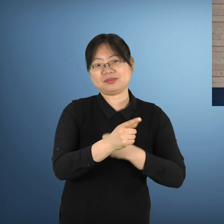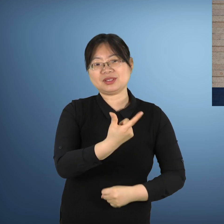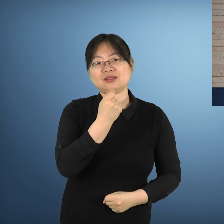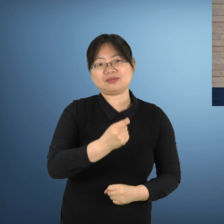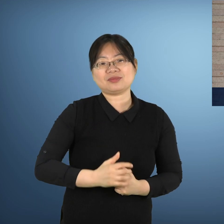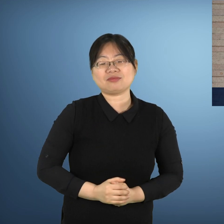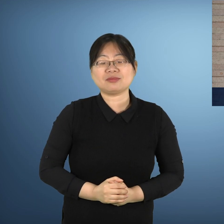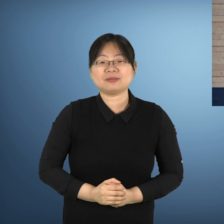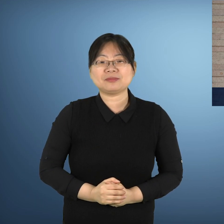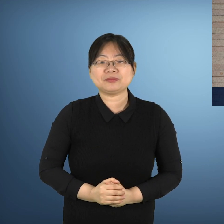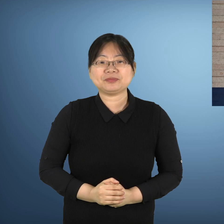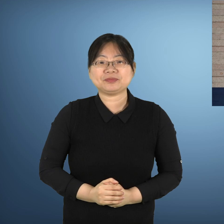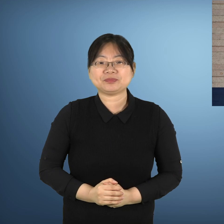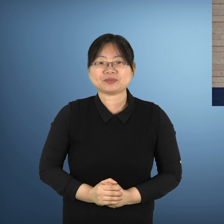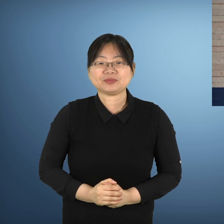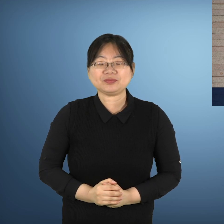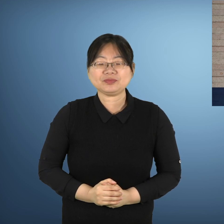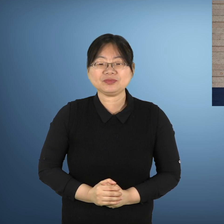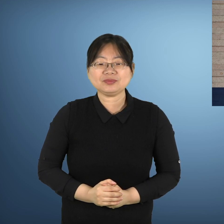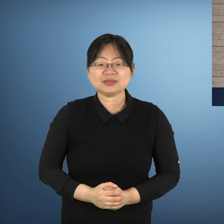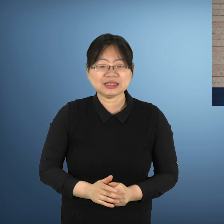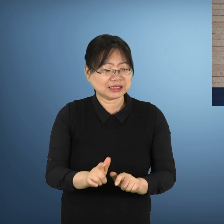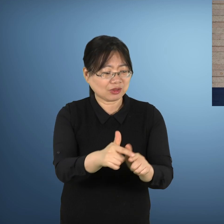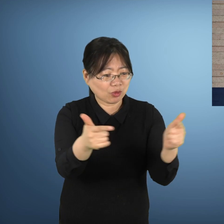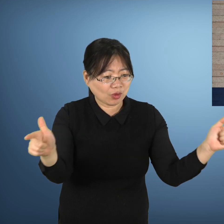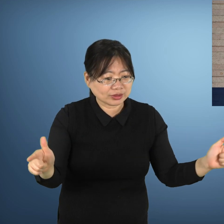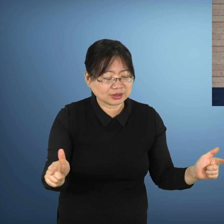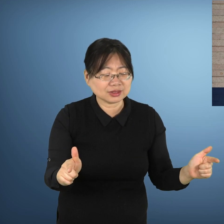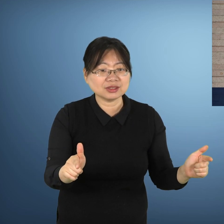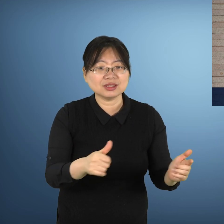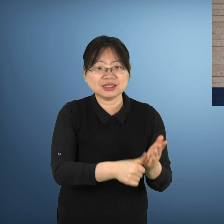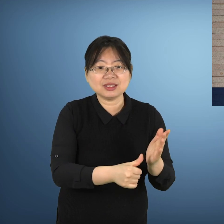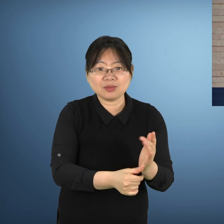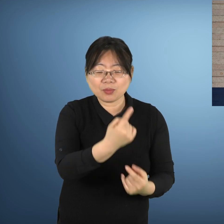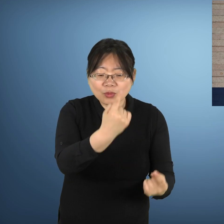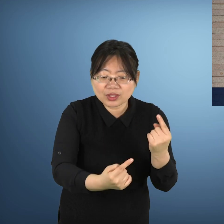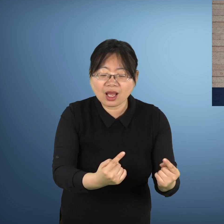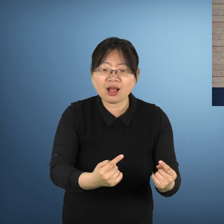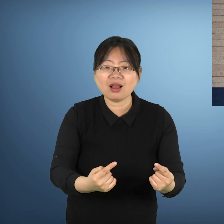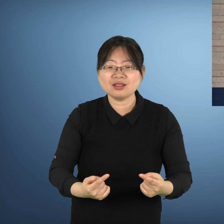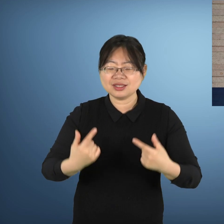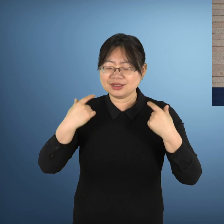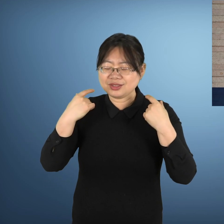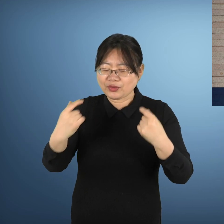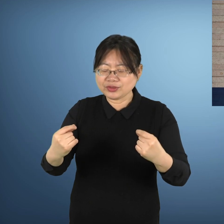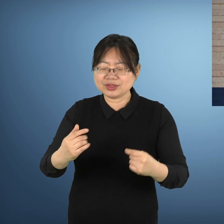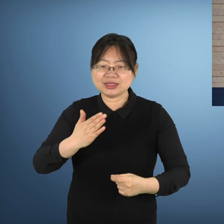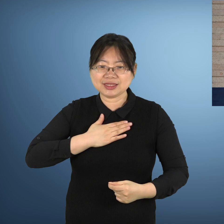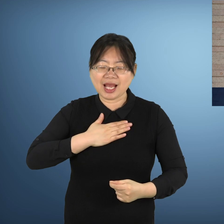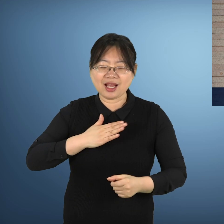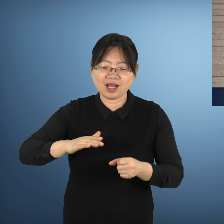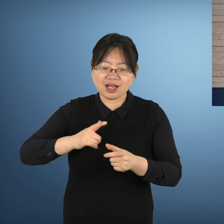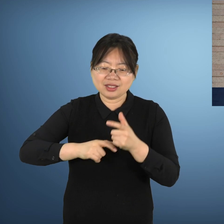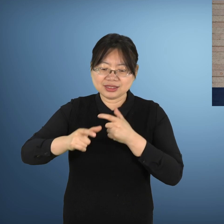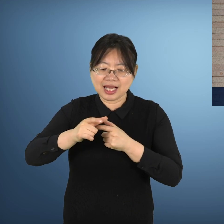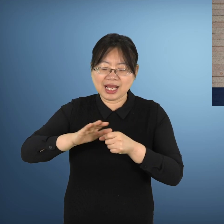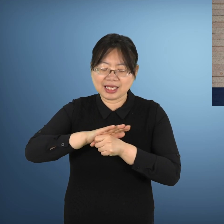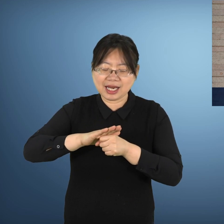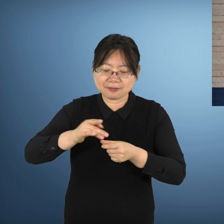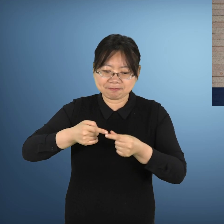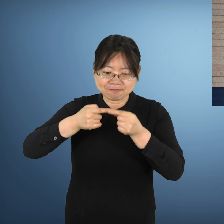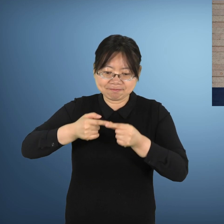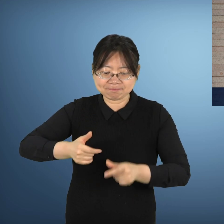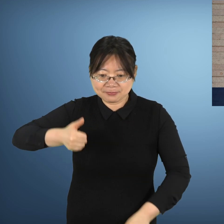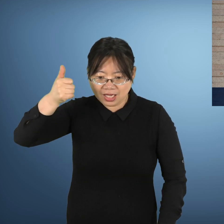그러니까 이런 것들보다 나를 아직도 더 사랑하느냐라고 질문을 하신 거예요.